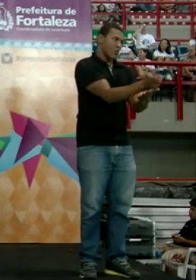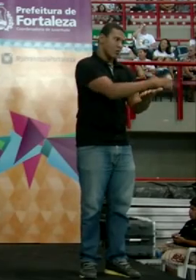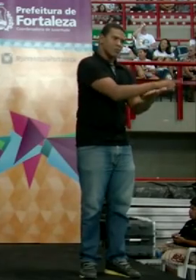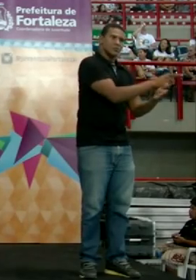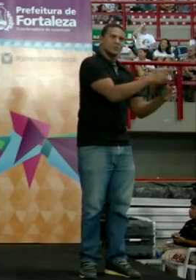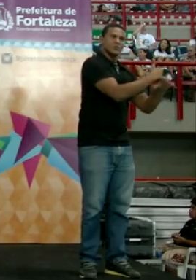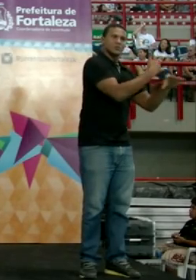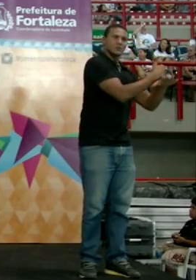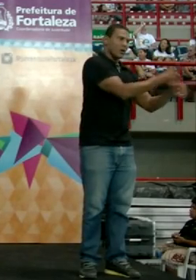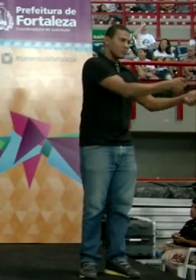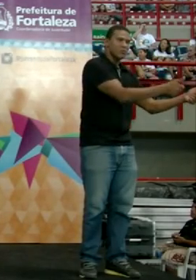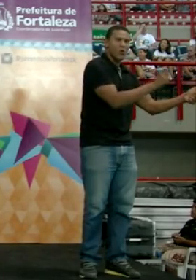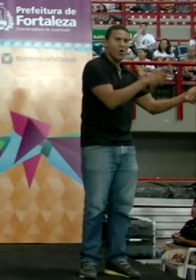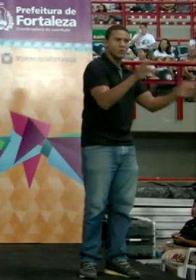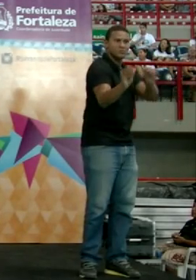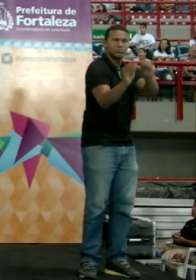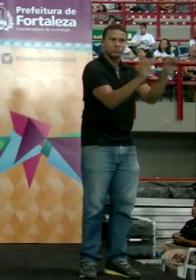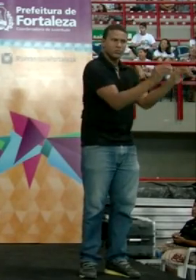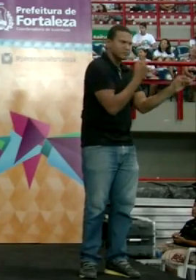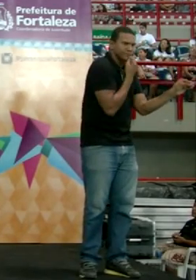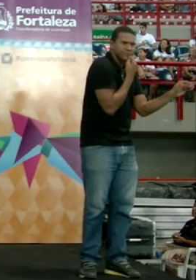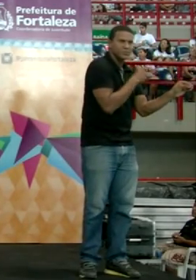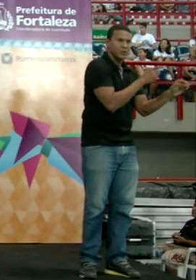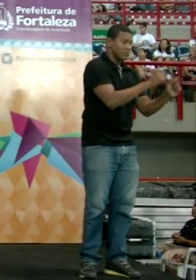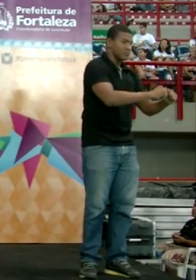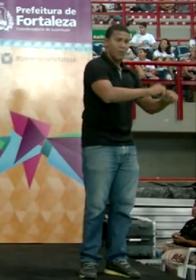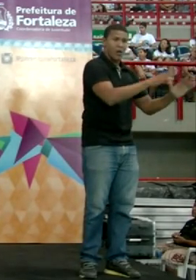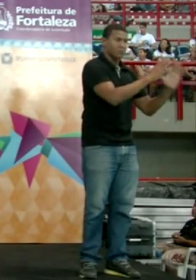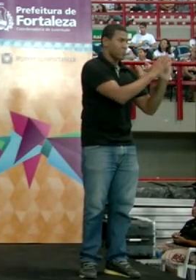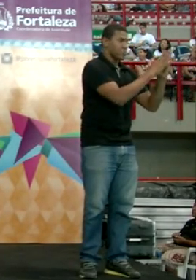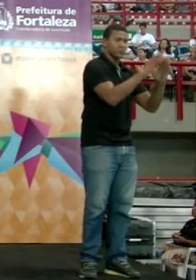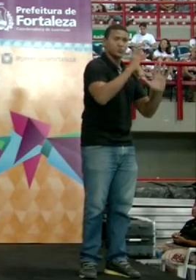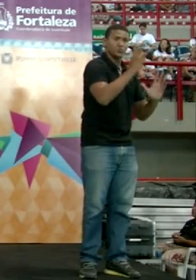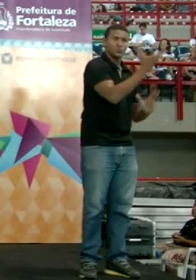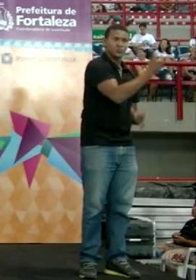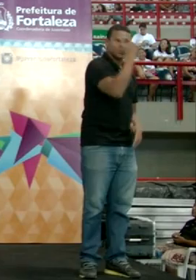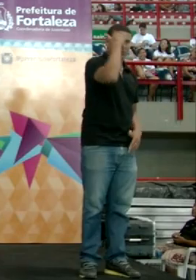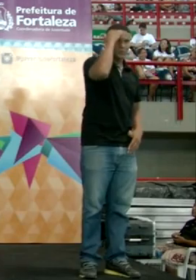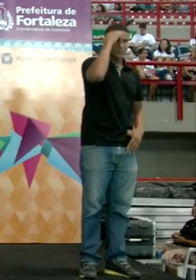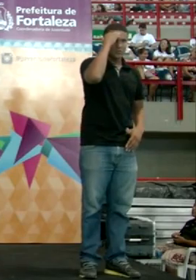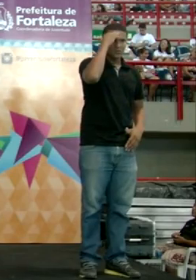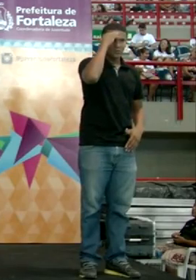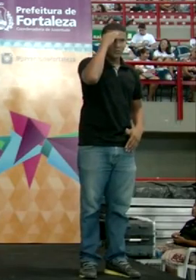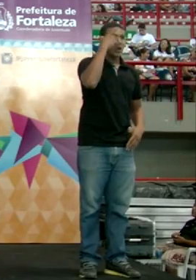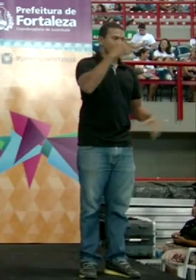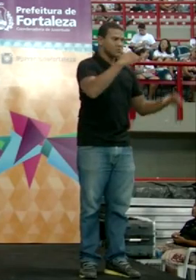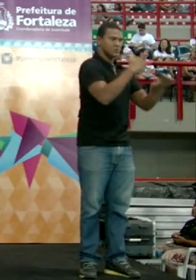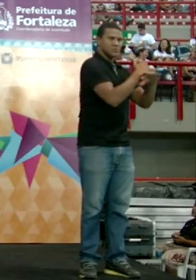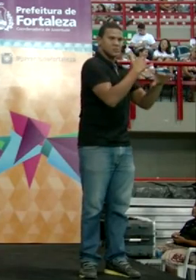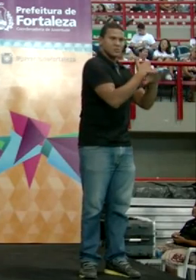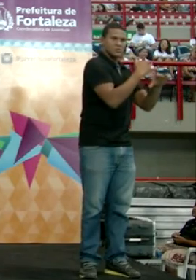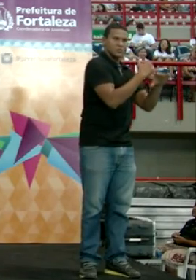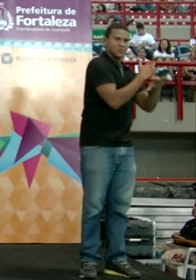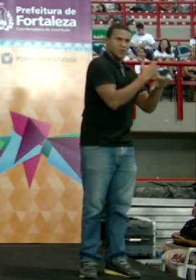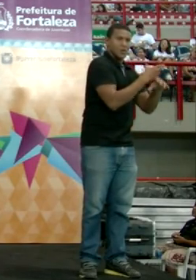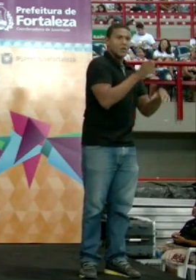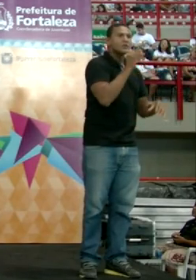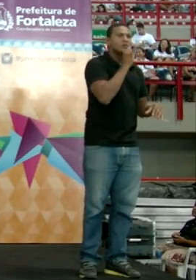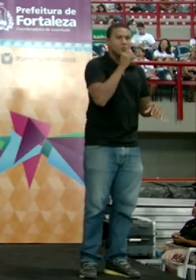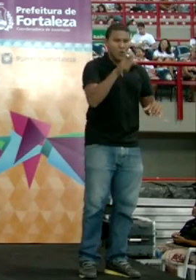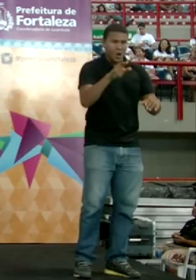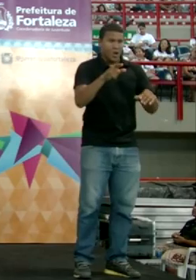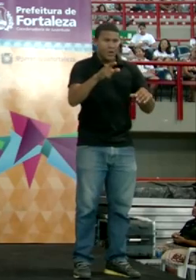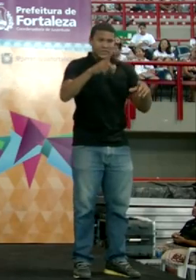Então, se a minha casa fica a 2 quarteirões do posto de saúde, na cidade nova, a minha casa fica a 2 quarteirões do